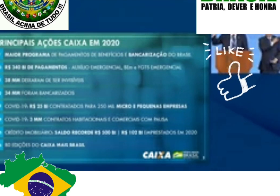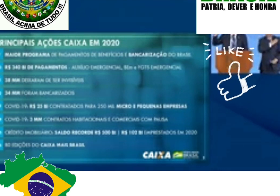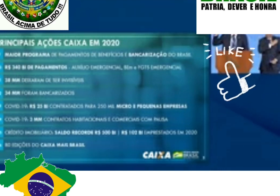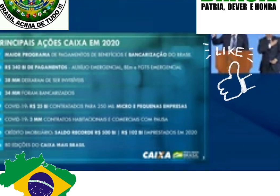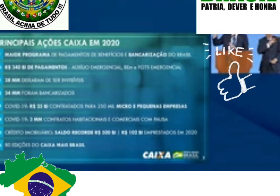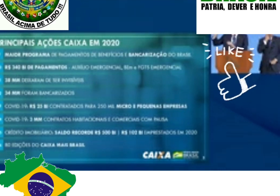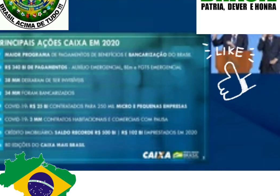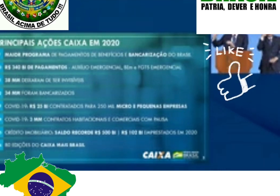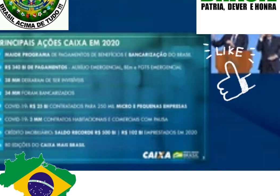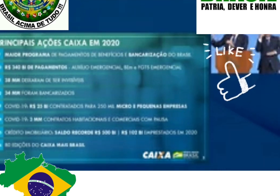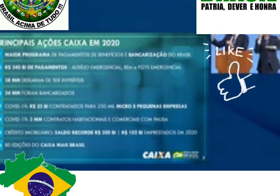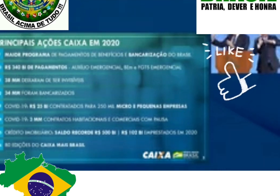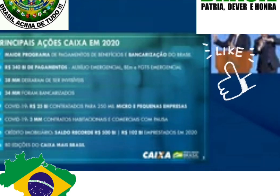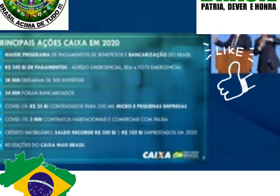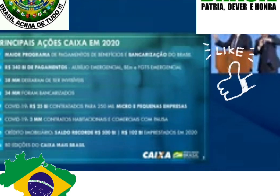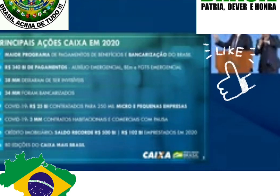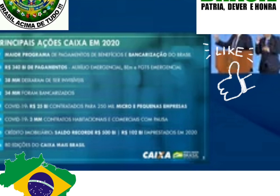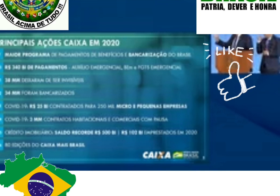duas empresas,